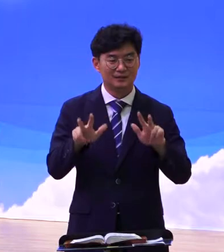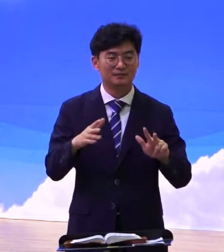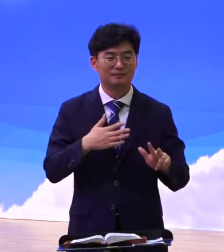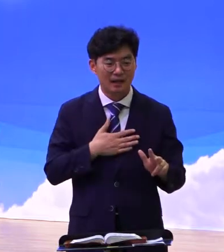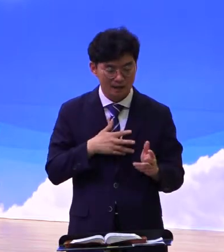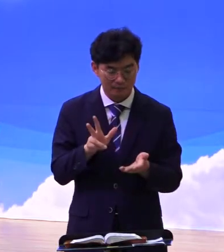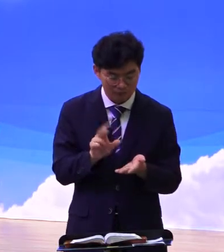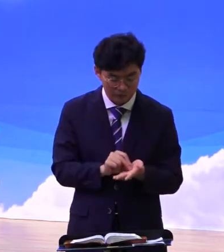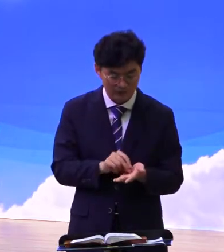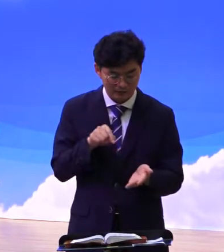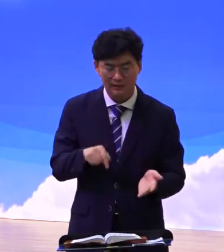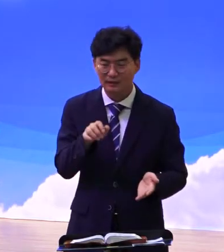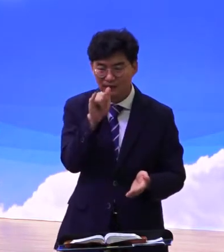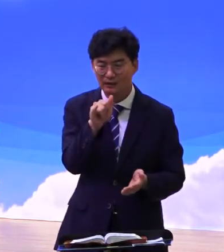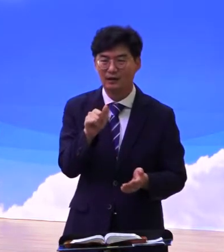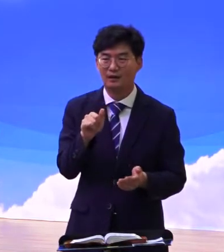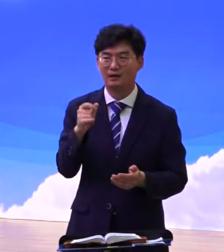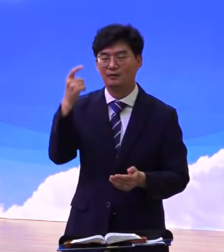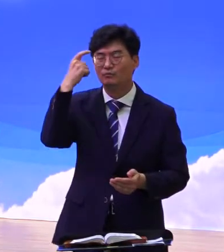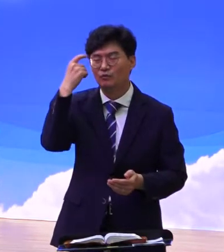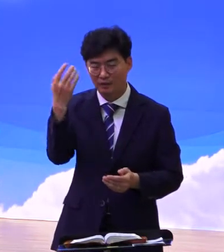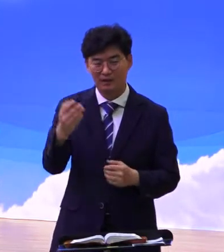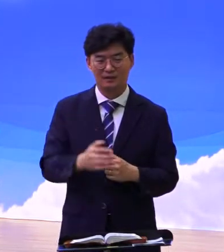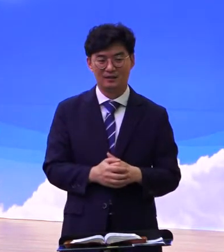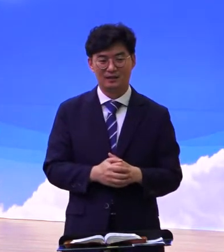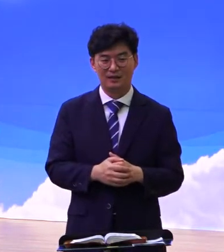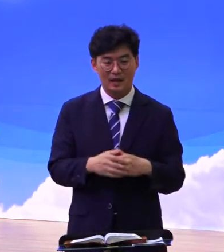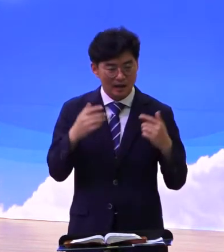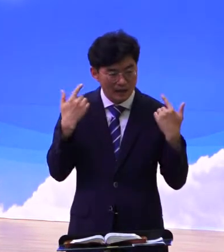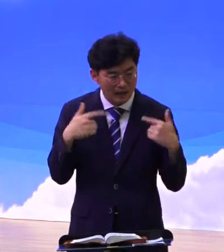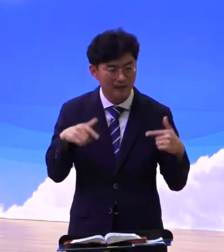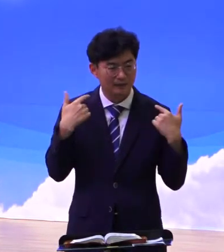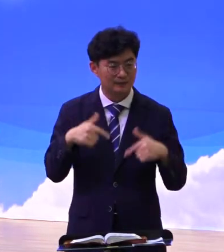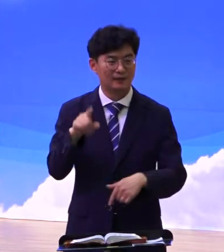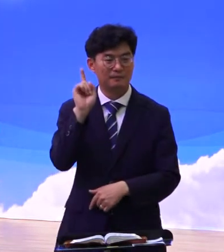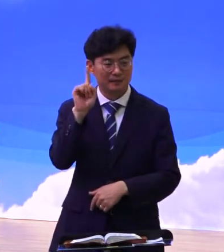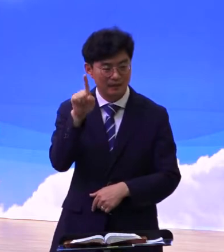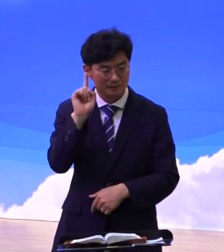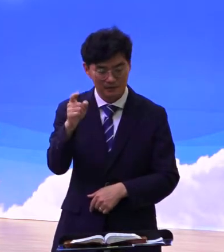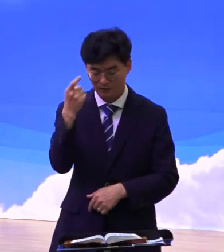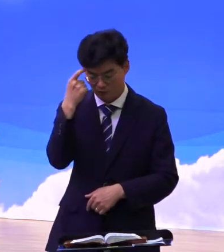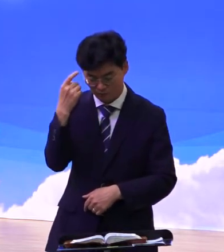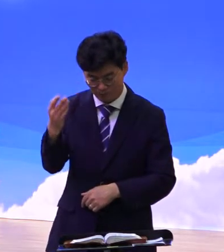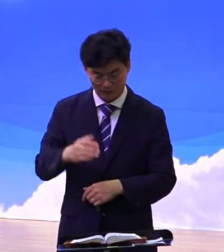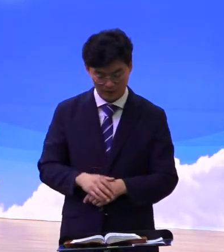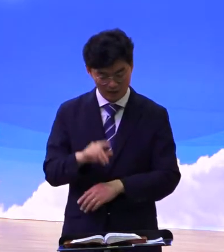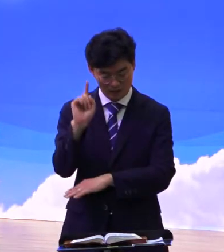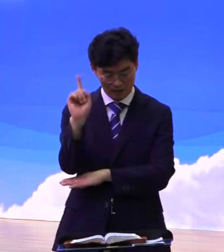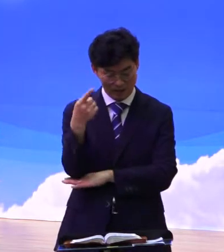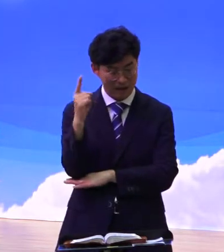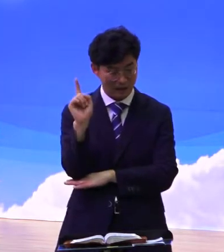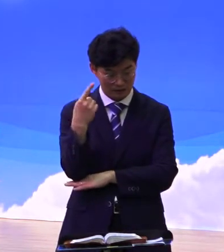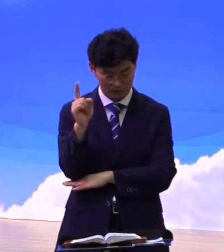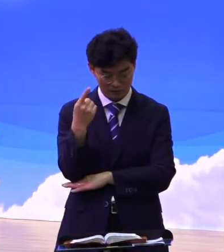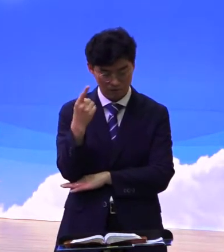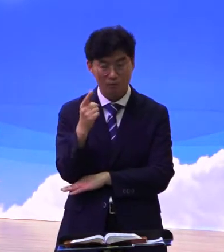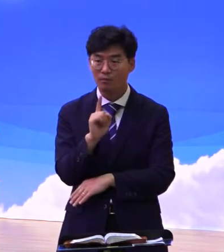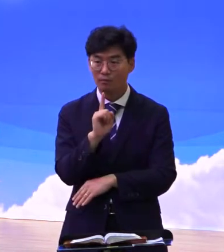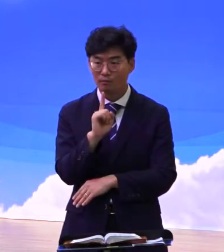하나님의 사람 다윗도 시편에서 끊임없이 하나님께 질문했습니다. 하나님,